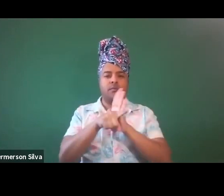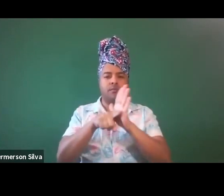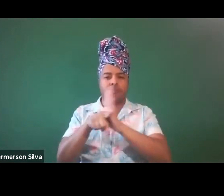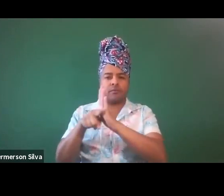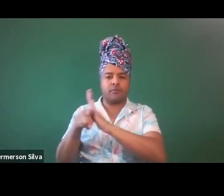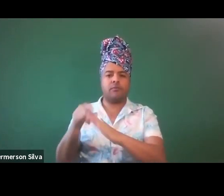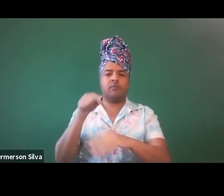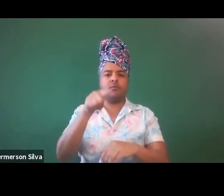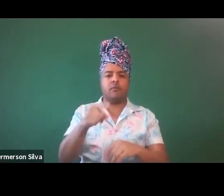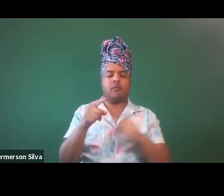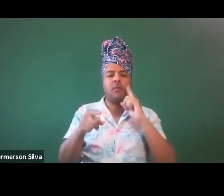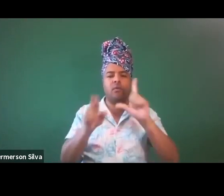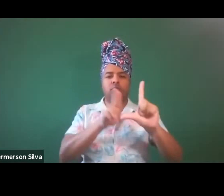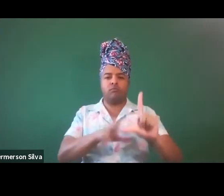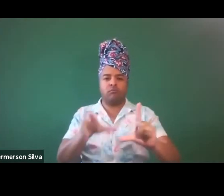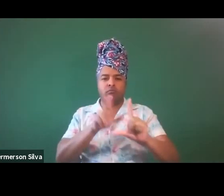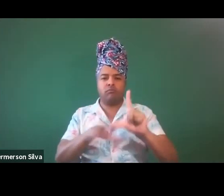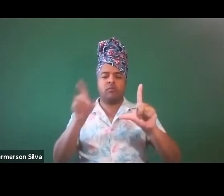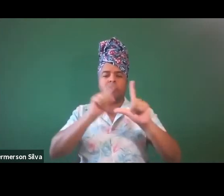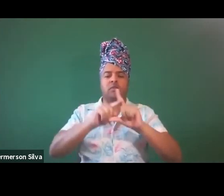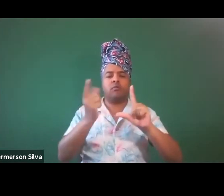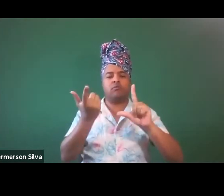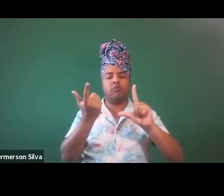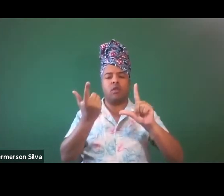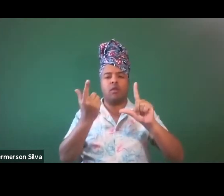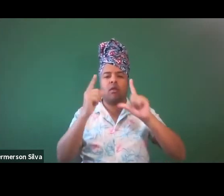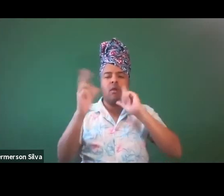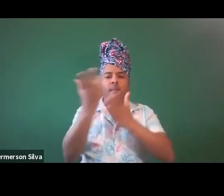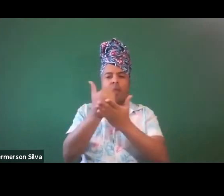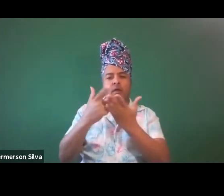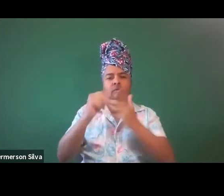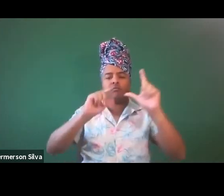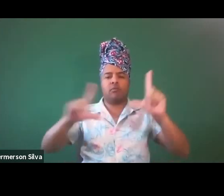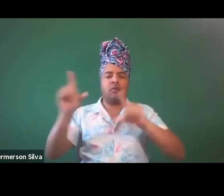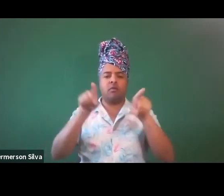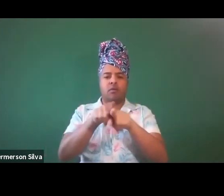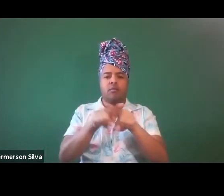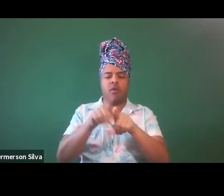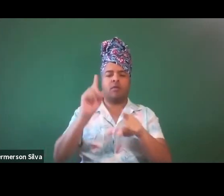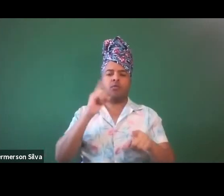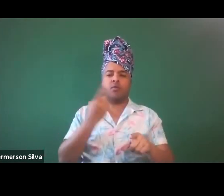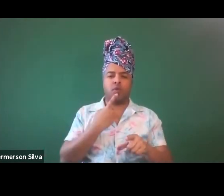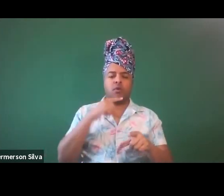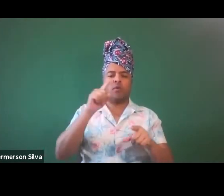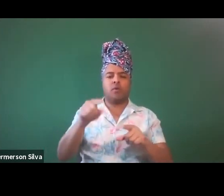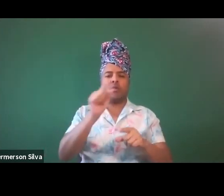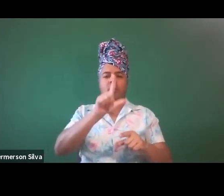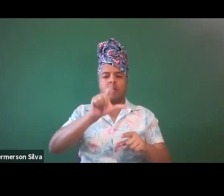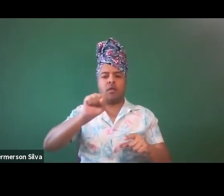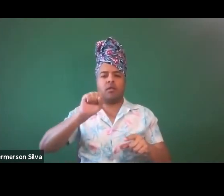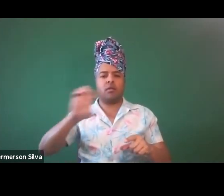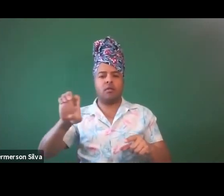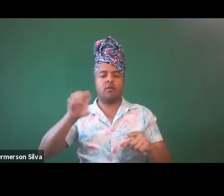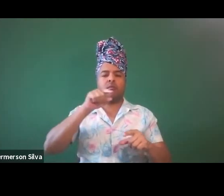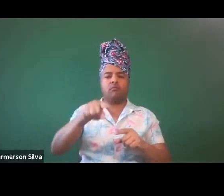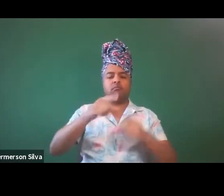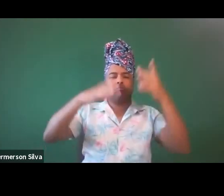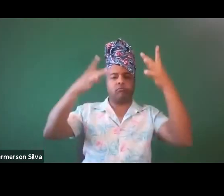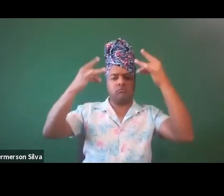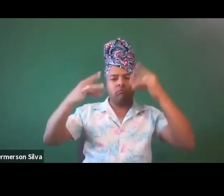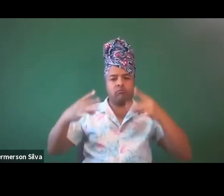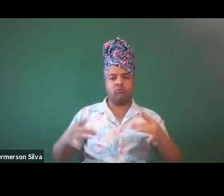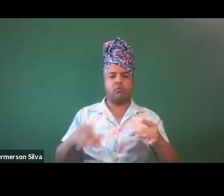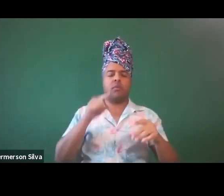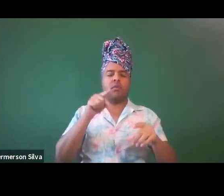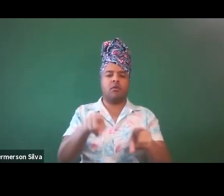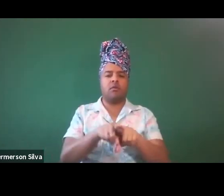em audiodescrição de imagens estáticas e legendas para surdos e ensurdecidos, LSE. Atua como audiodescritora